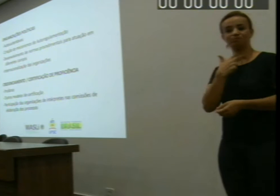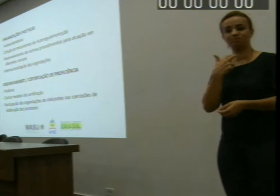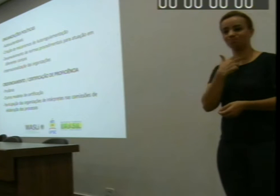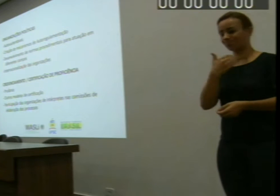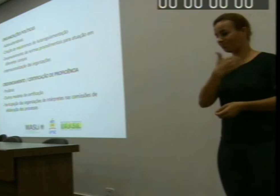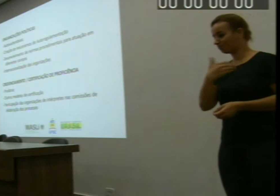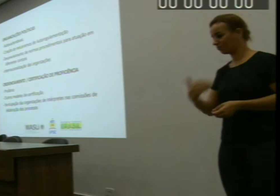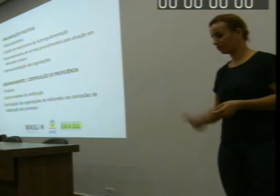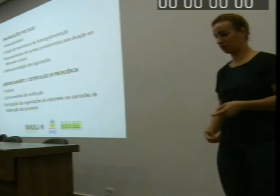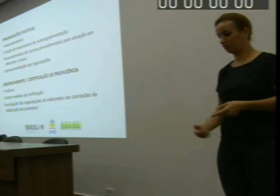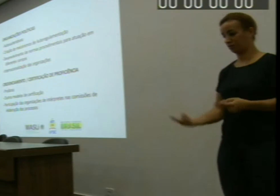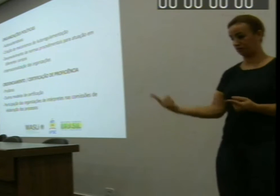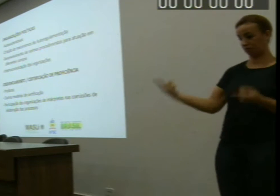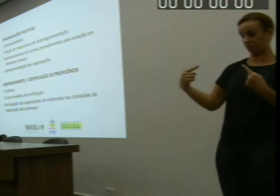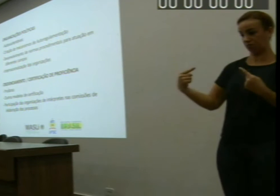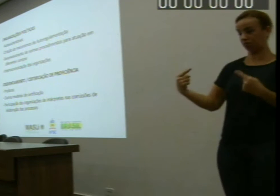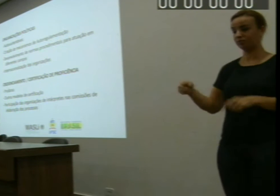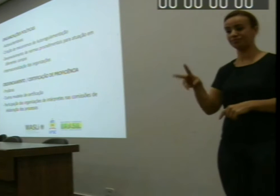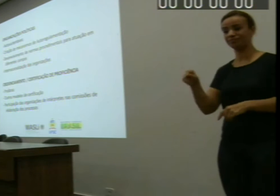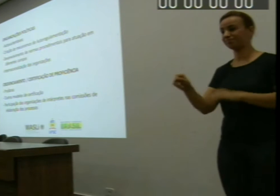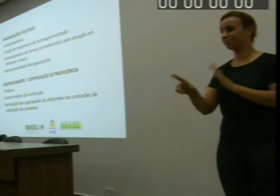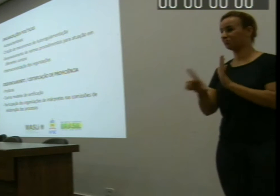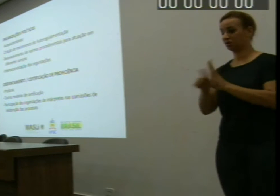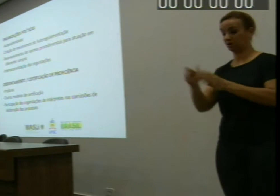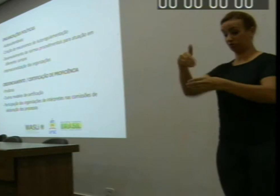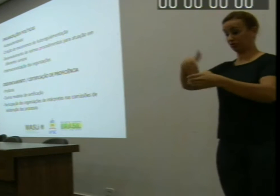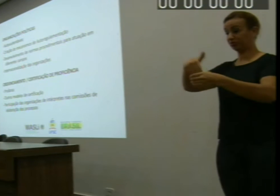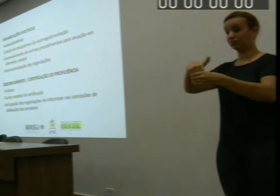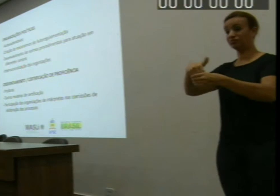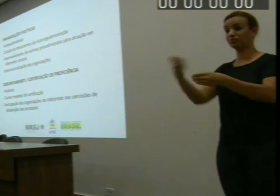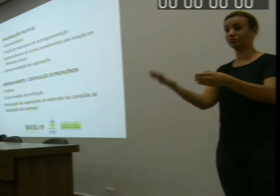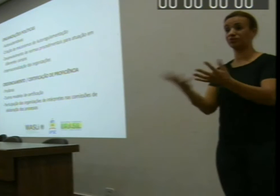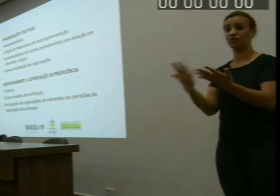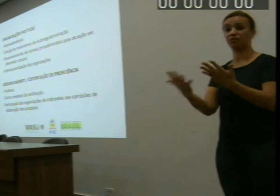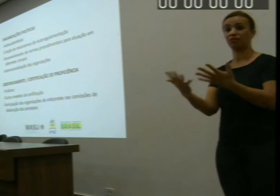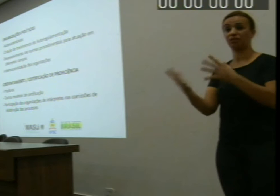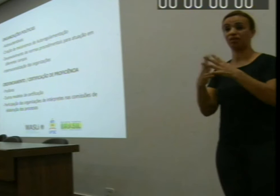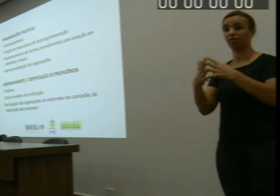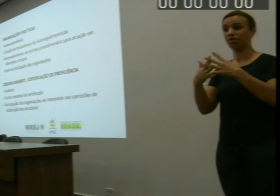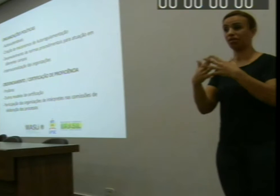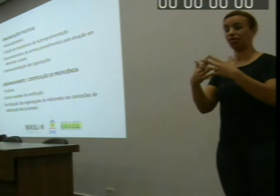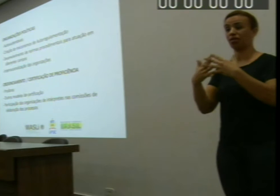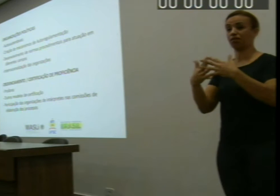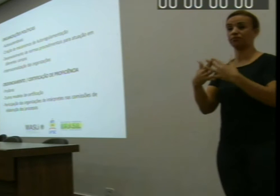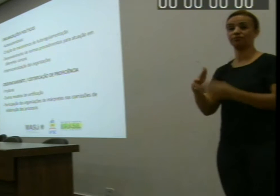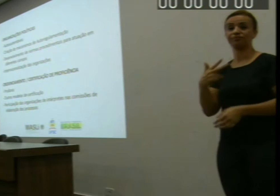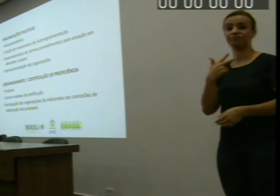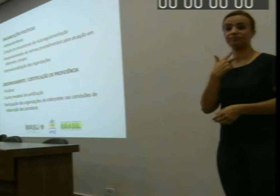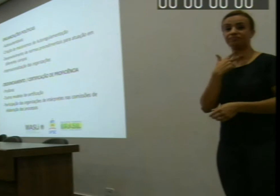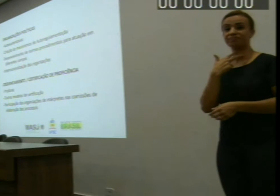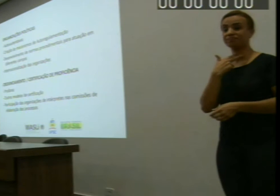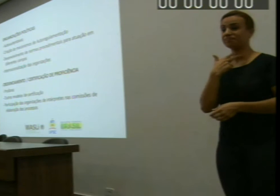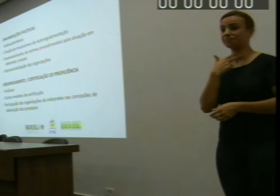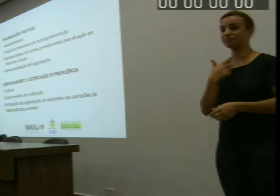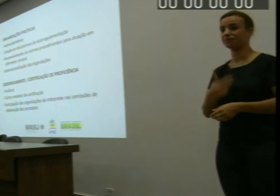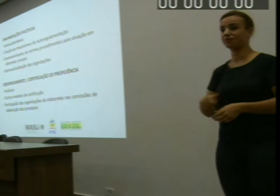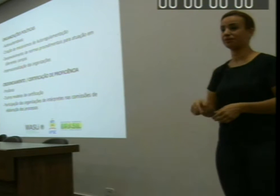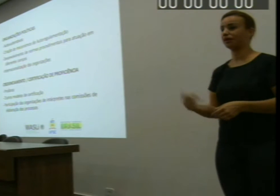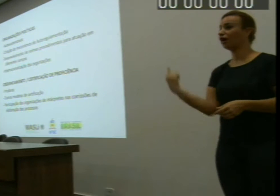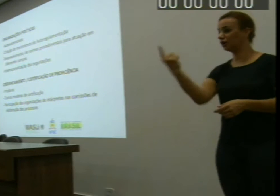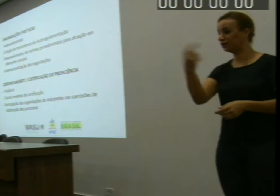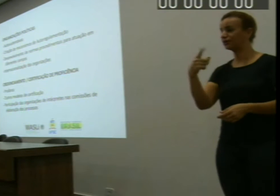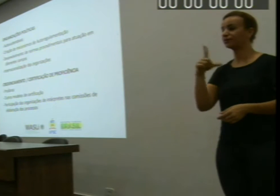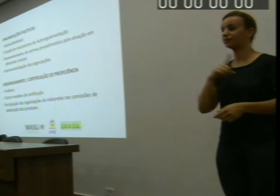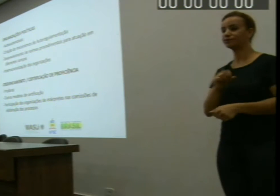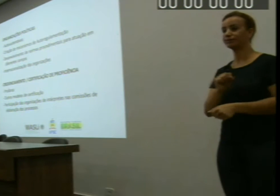conta de eleição né ser atrapalhado por conta de eleições e e a gente fica esperando o último